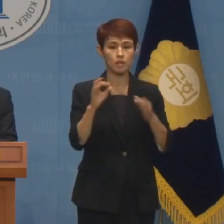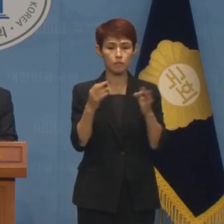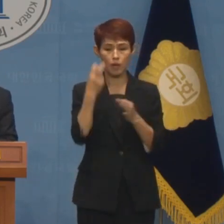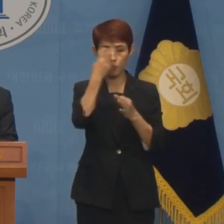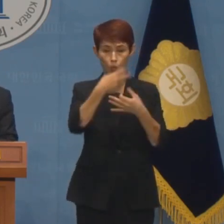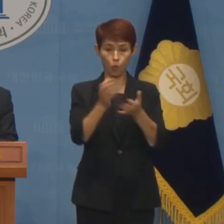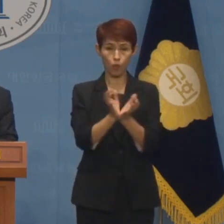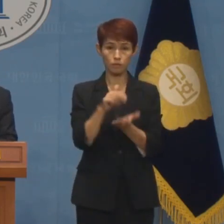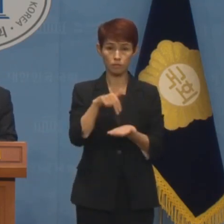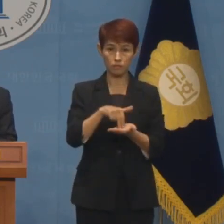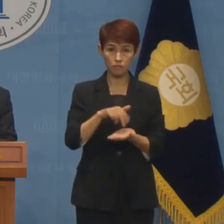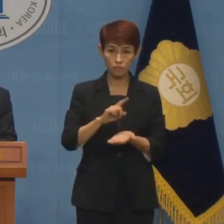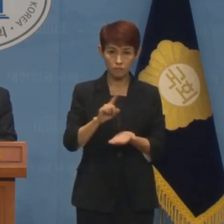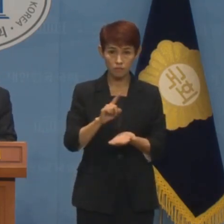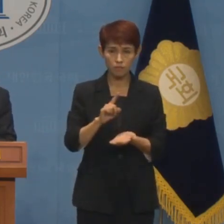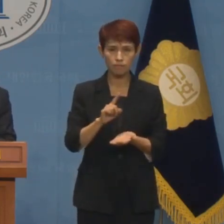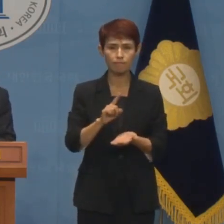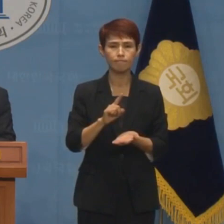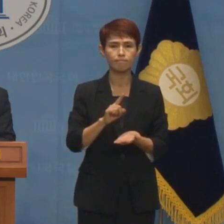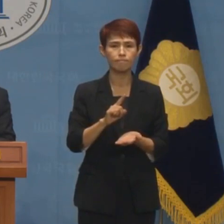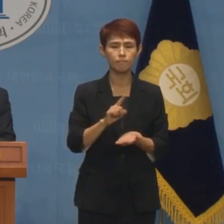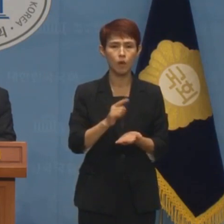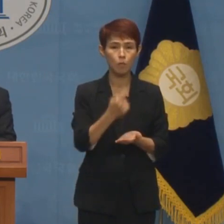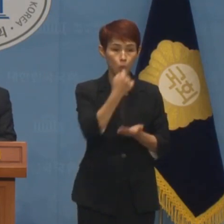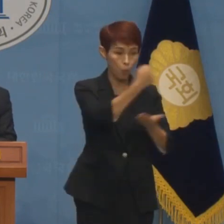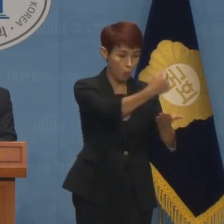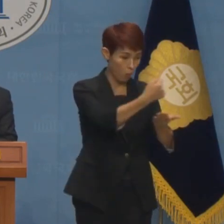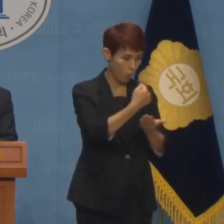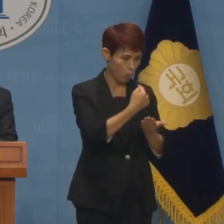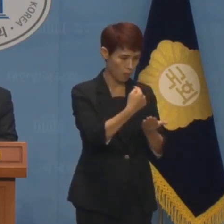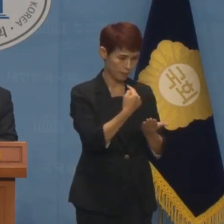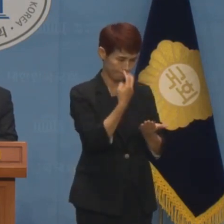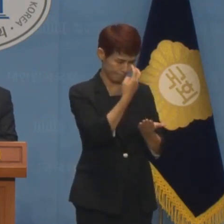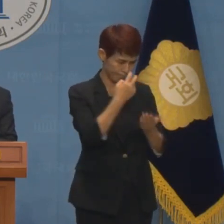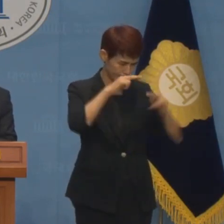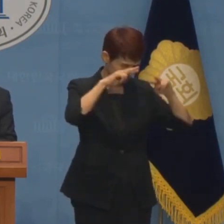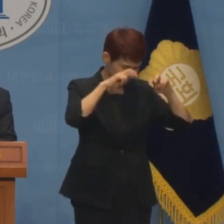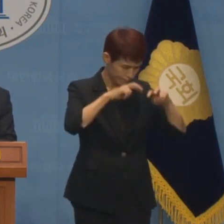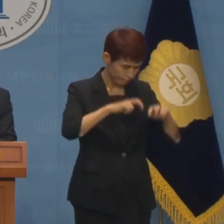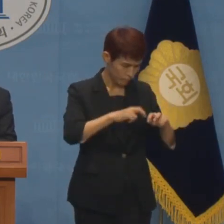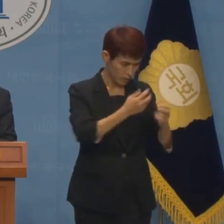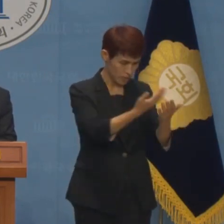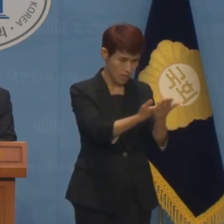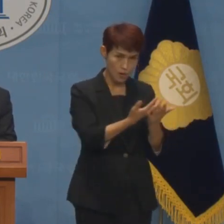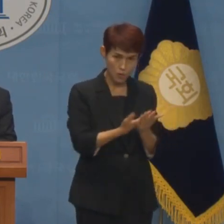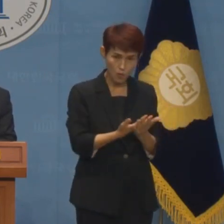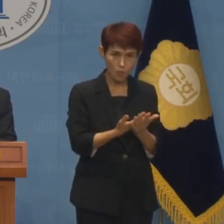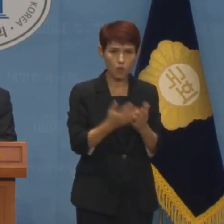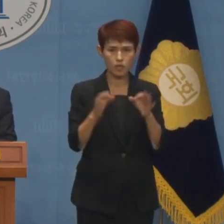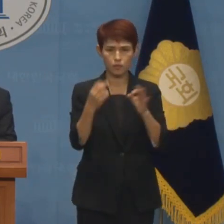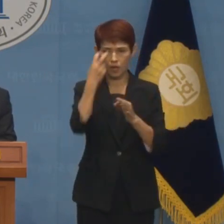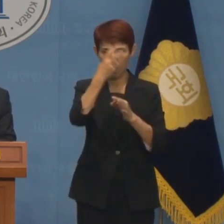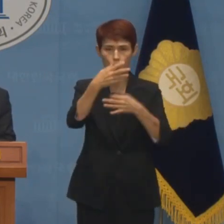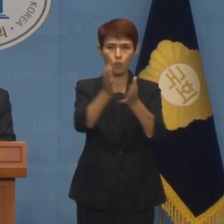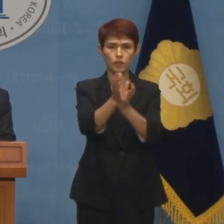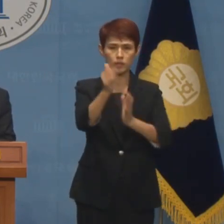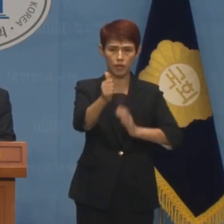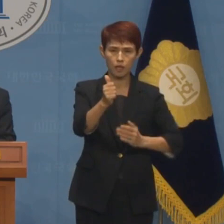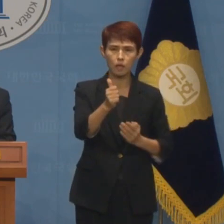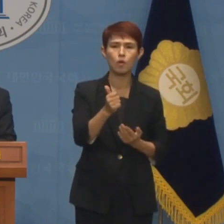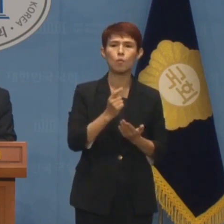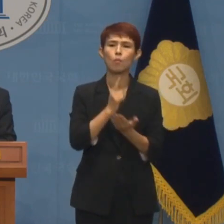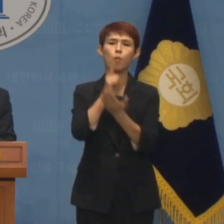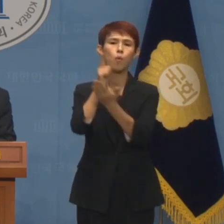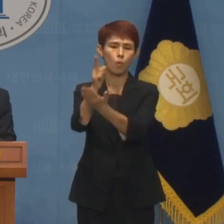금감원에서는 이 이행실적 보고서에 대해서 분석을 한 내부 분석 자료를 금감원장에게 보고하게 돼